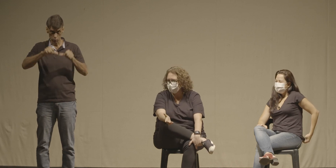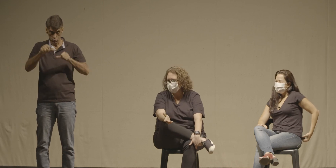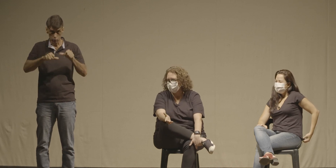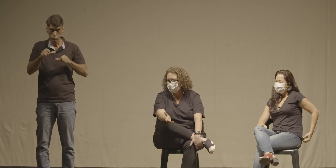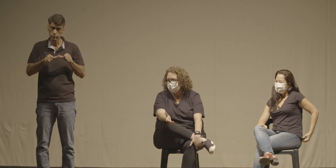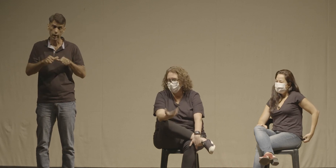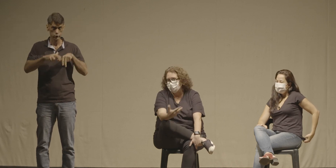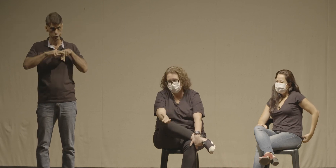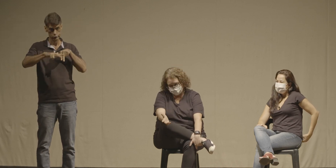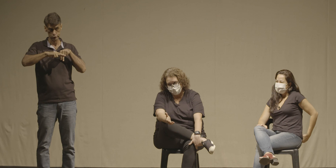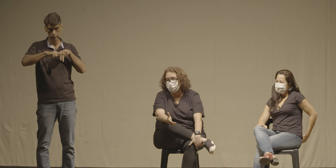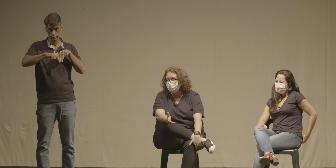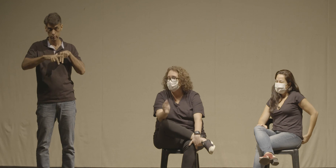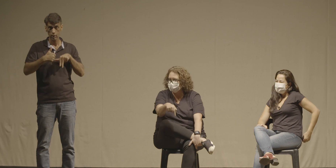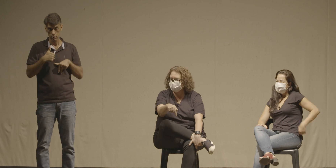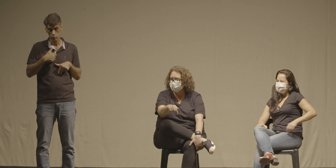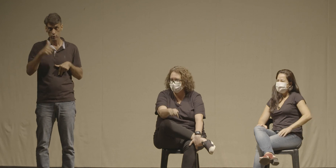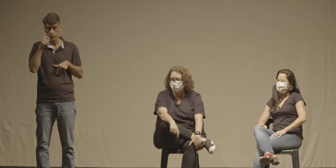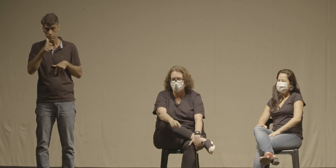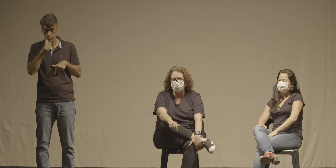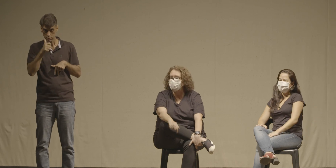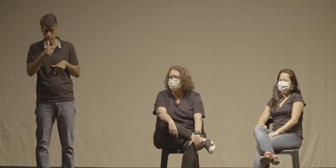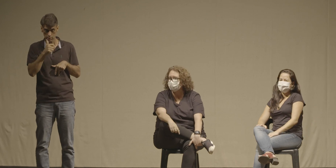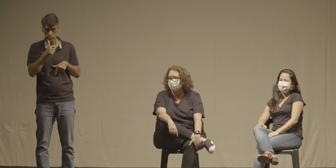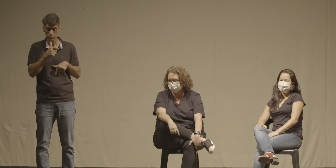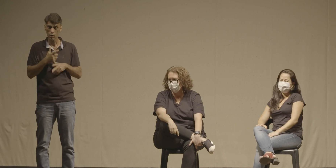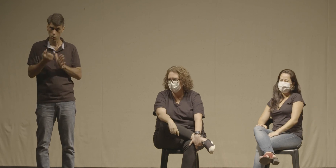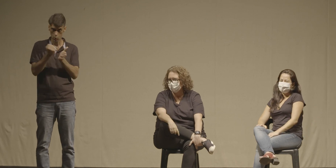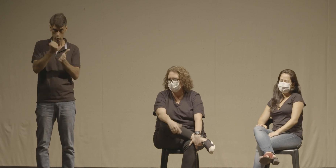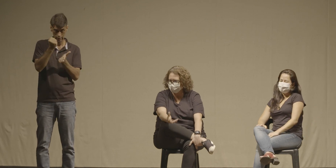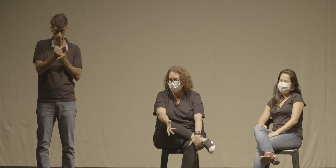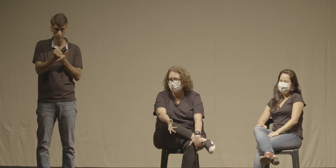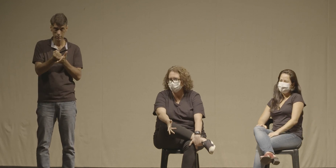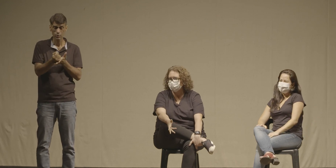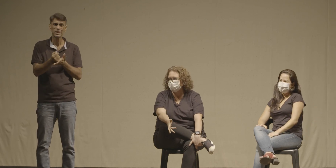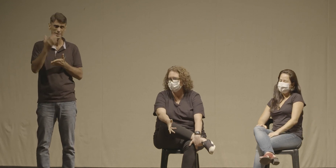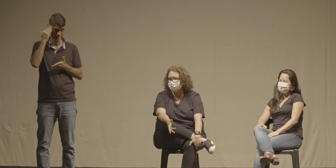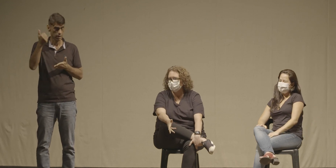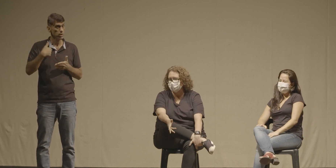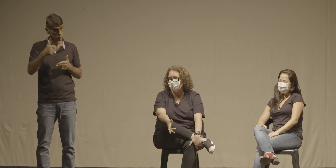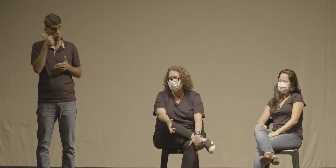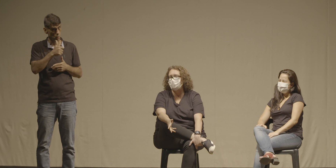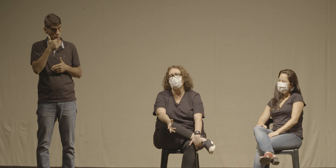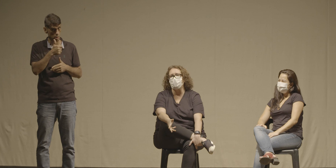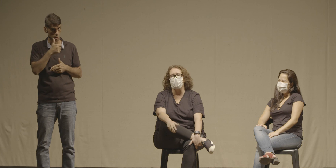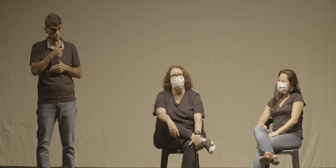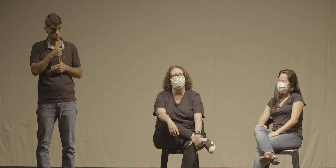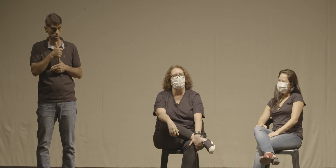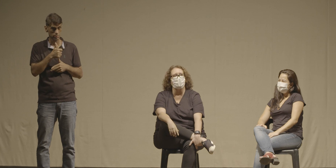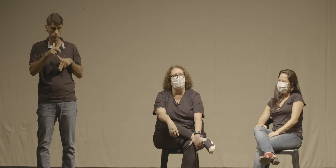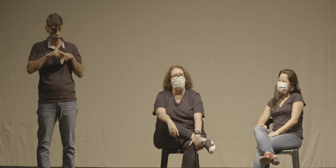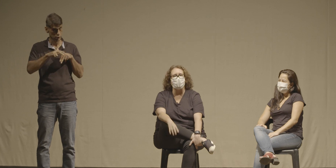de gênero? Porque o meu gênero é feminino. Na TV, a empresa me contratou sabendo, né, que eu era